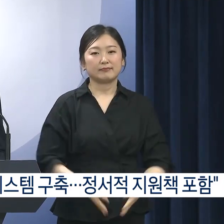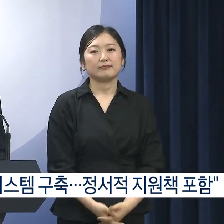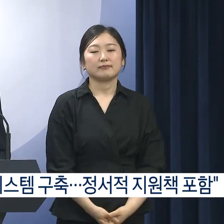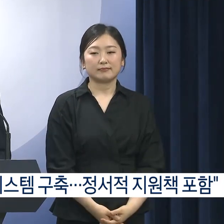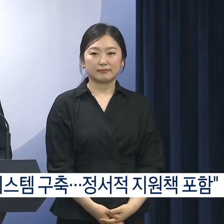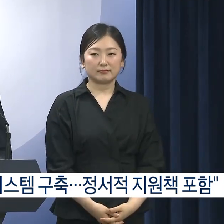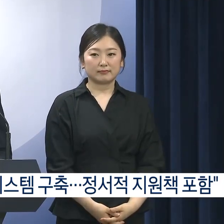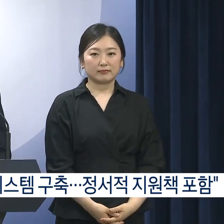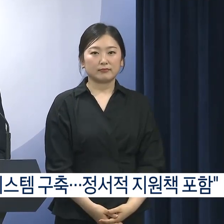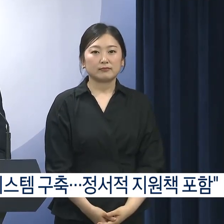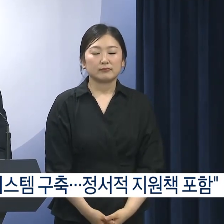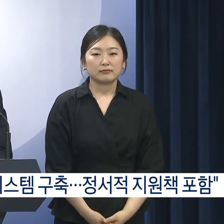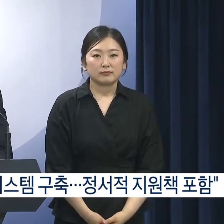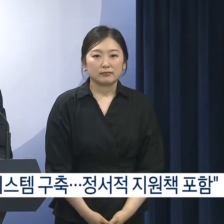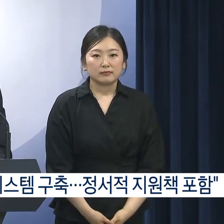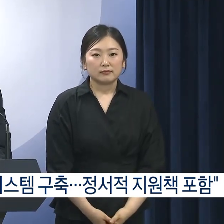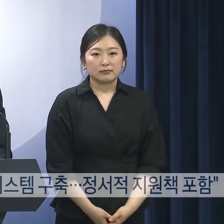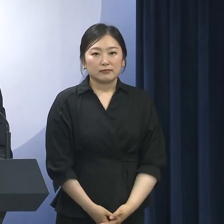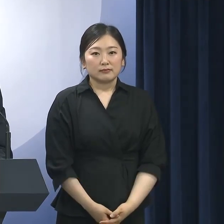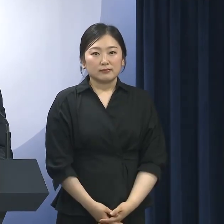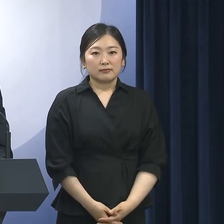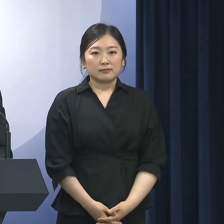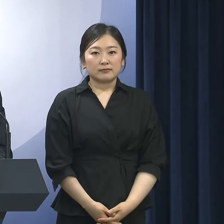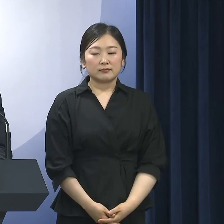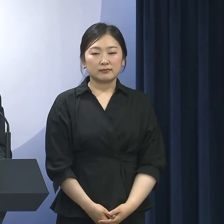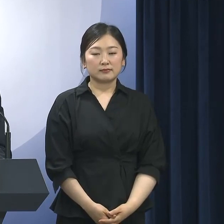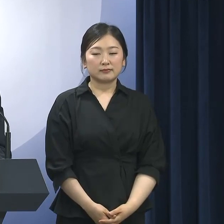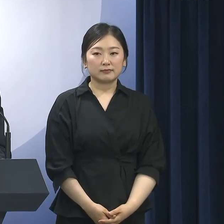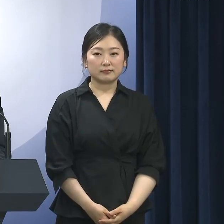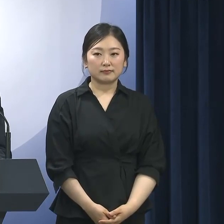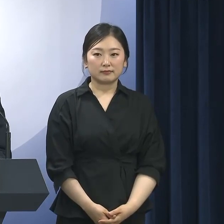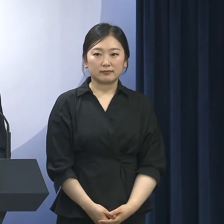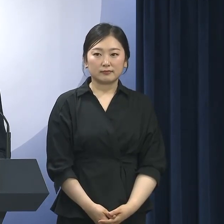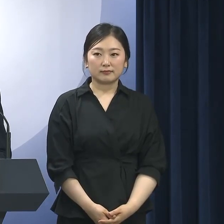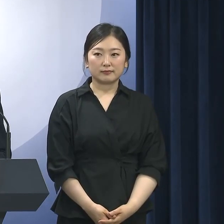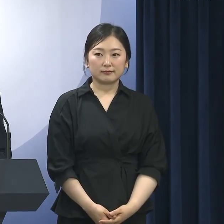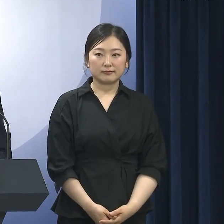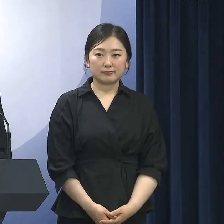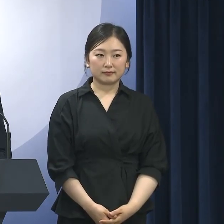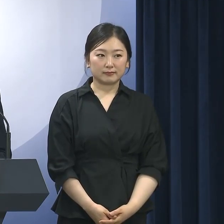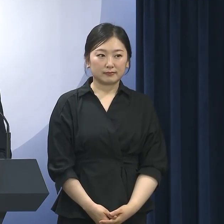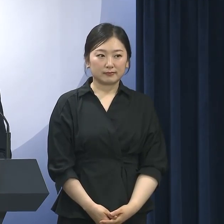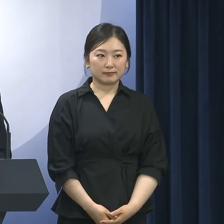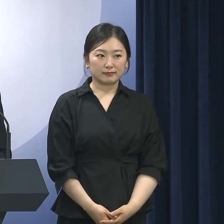마이크를 켜고 소속과 성함을 말씀해 주신 뒤 질의해 주시기 바랍니다.